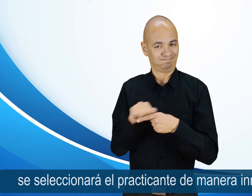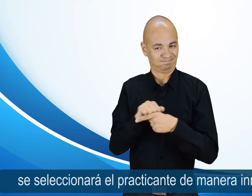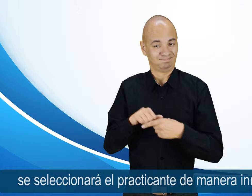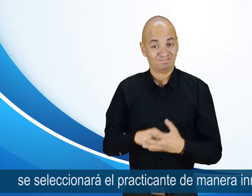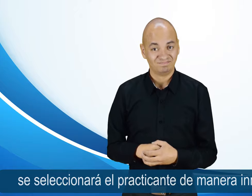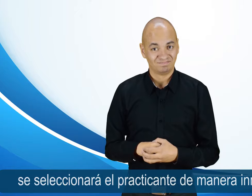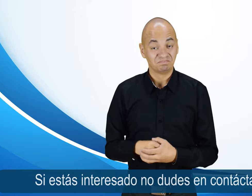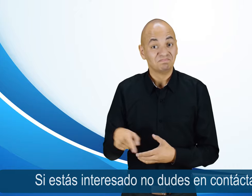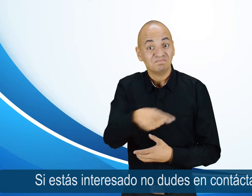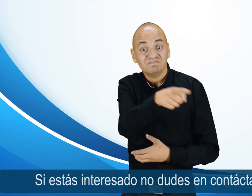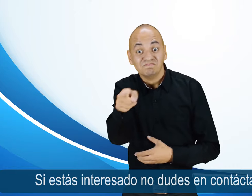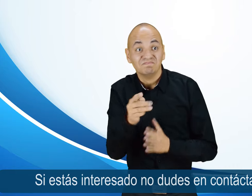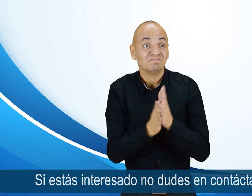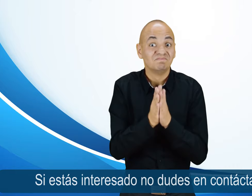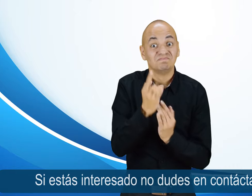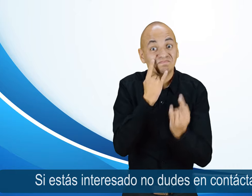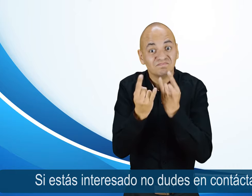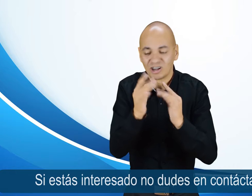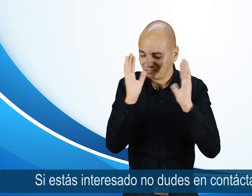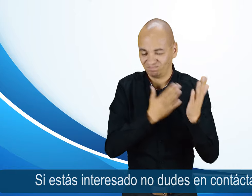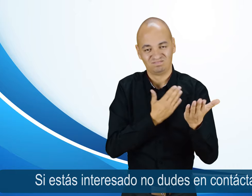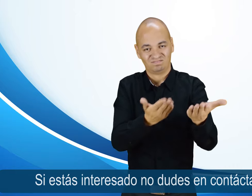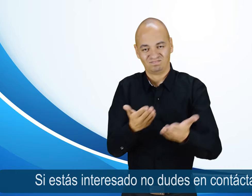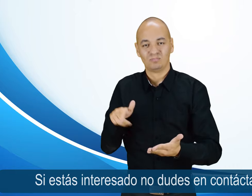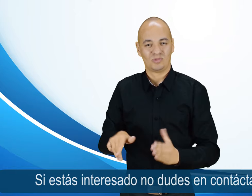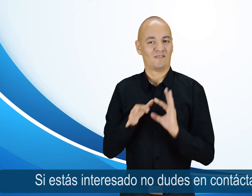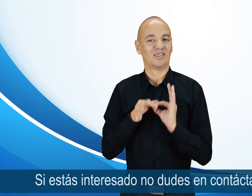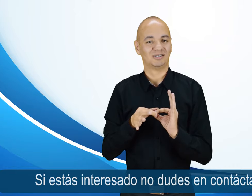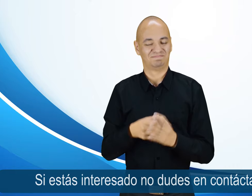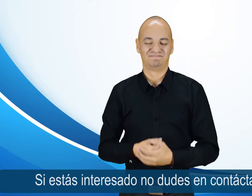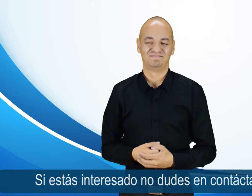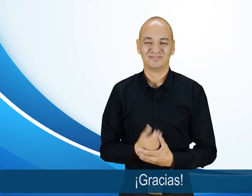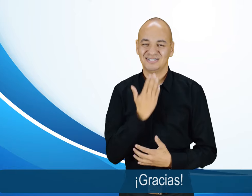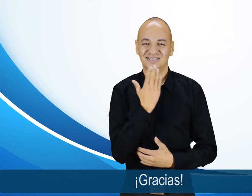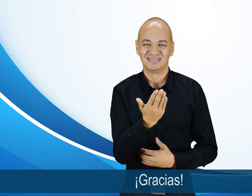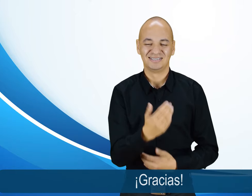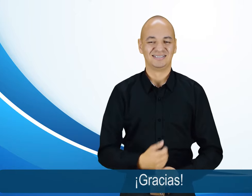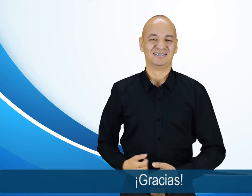inmediata si estás interesado no dudes en contactarnos gracias